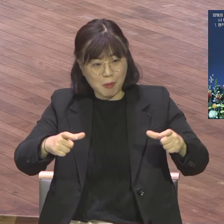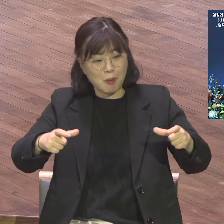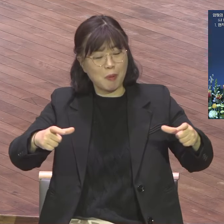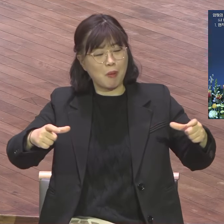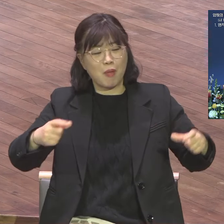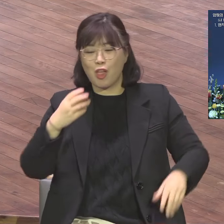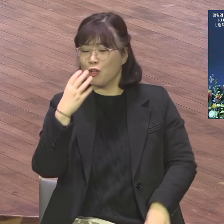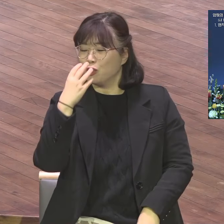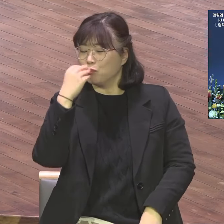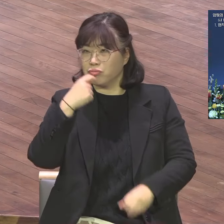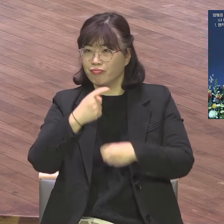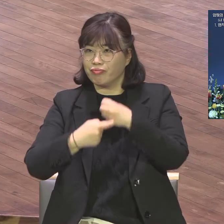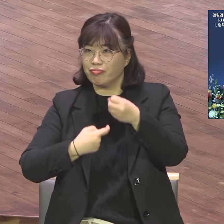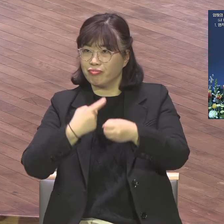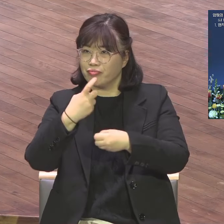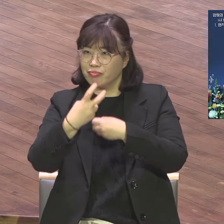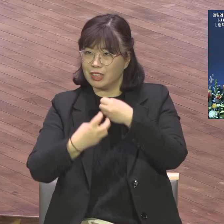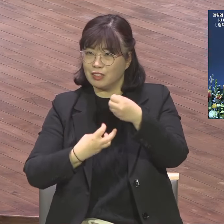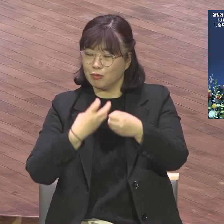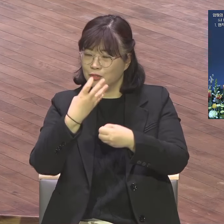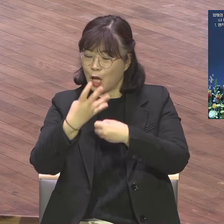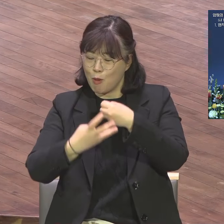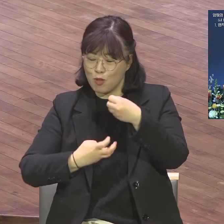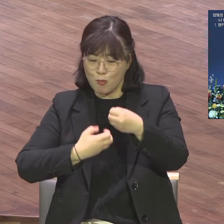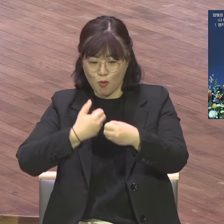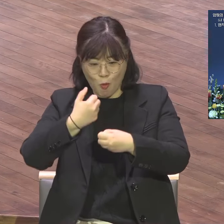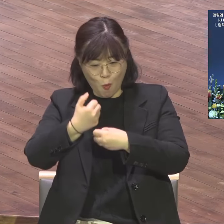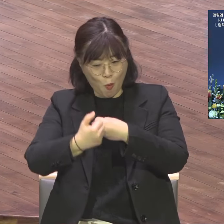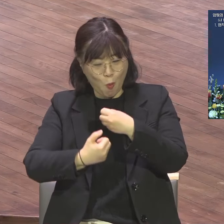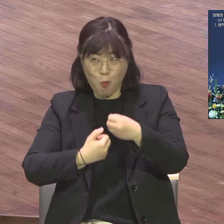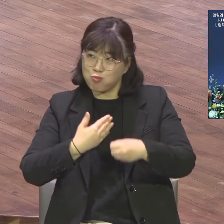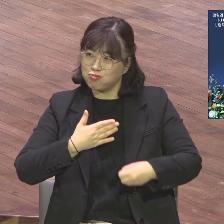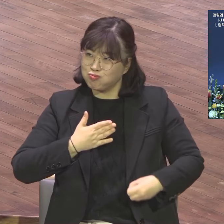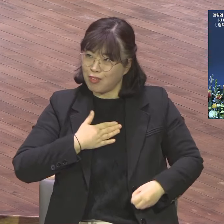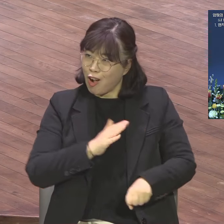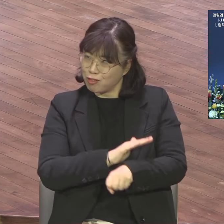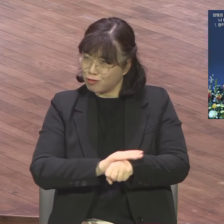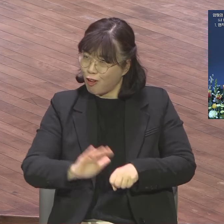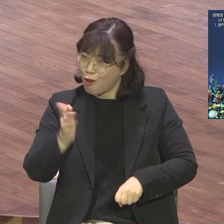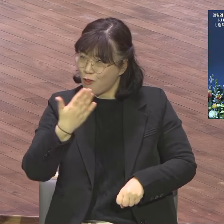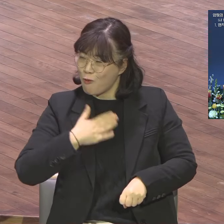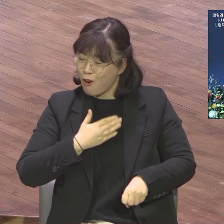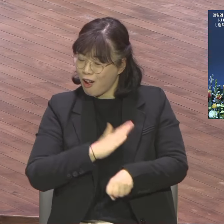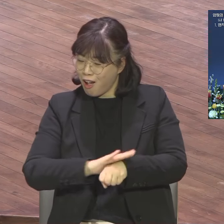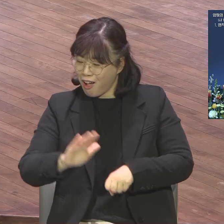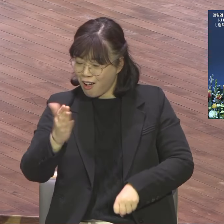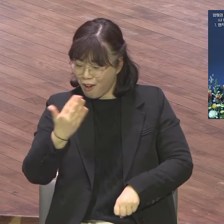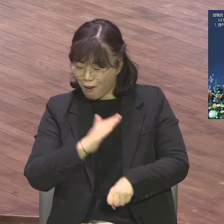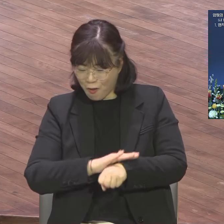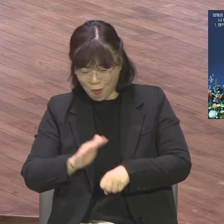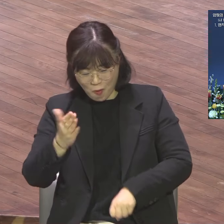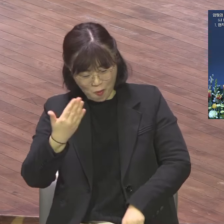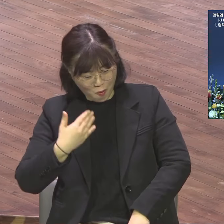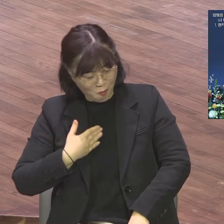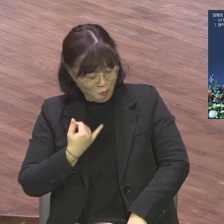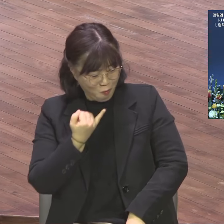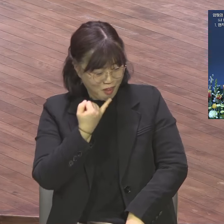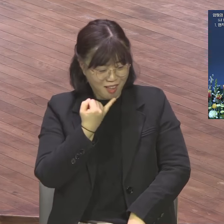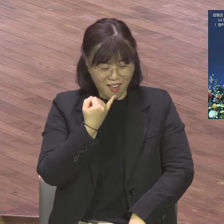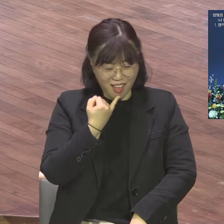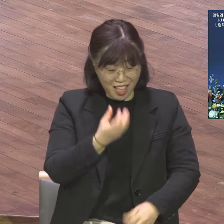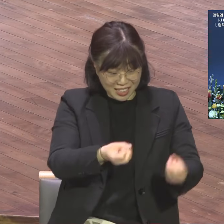몇십 년 왕하다 보면 눈에 보이는 게 없어. 자기가 나라를 잘 치다 보면 치리하다 보면 나라가 강성하니까 눈에 보이는 게 없어.